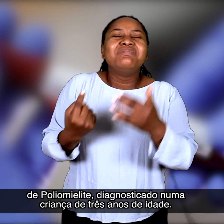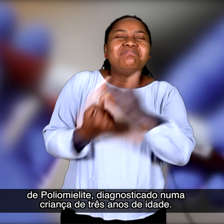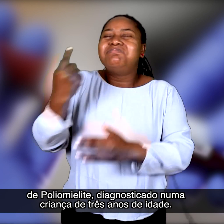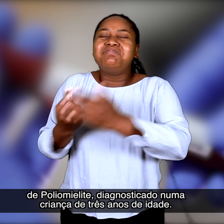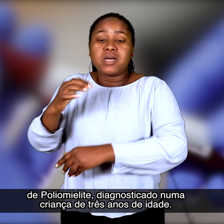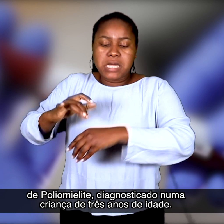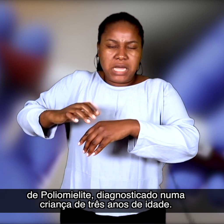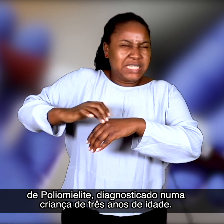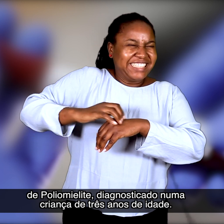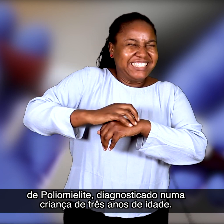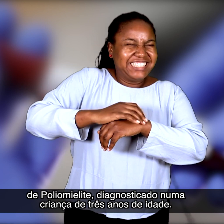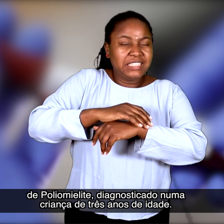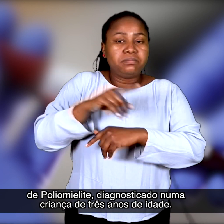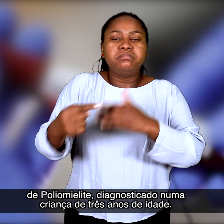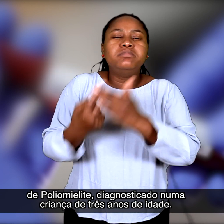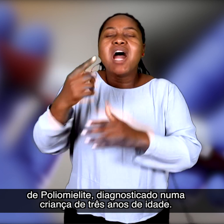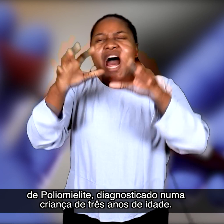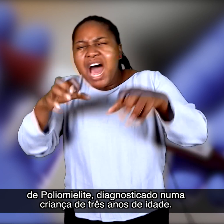numa criança de 3 anos de idade.